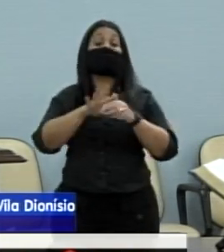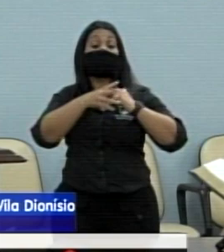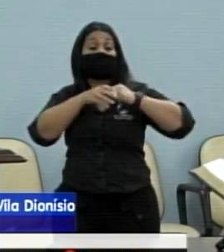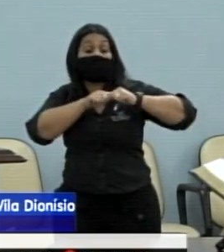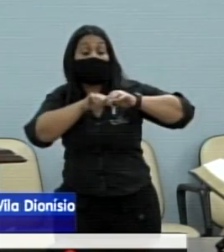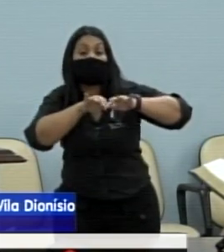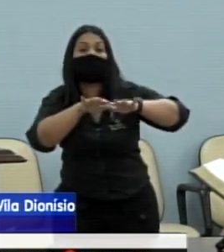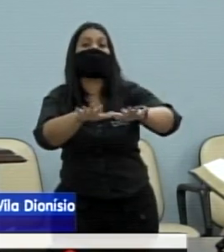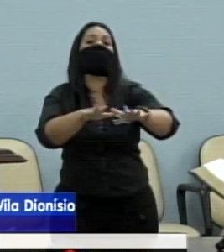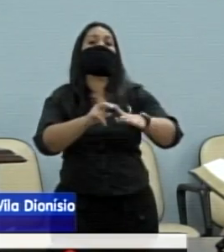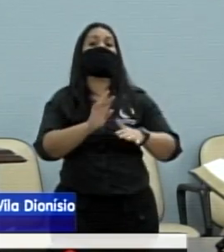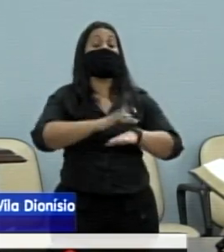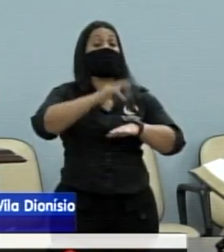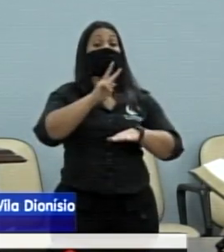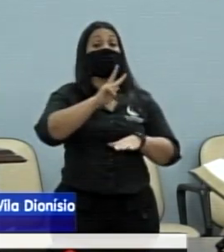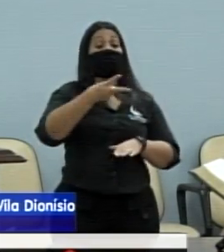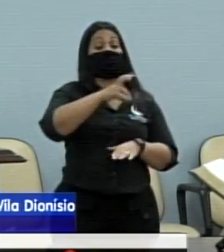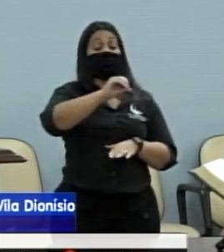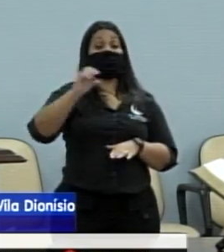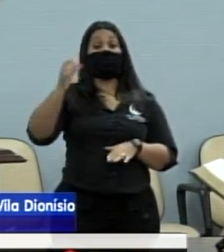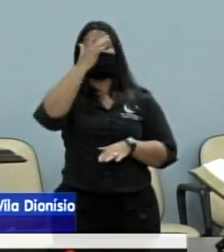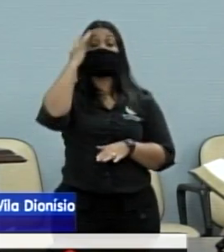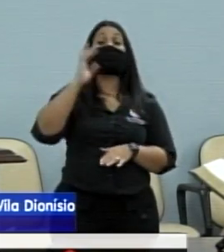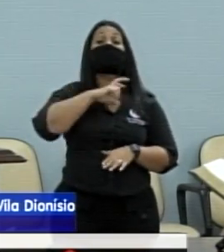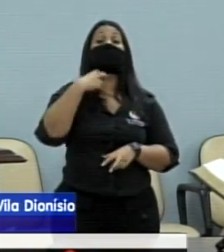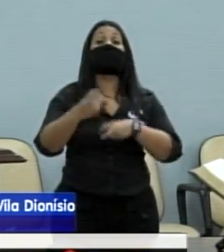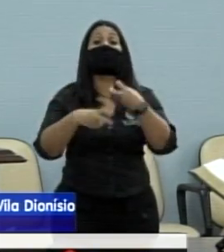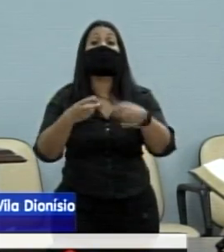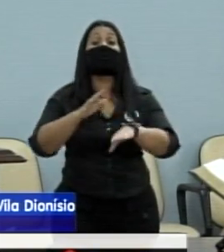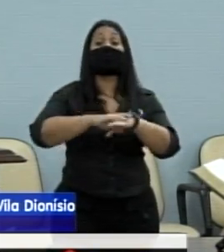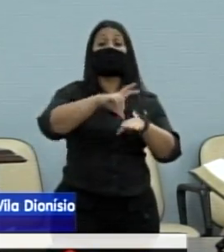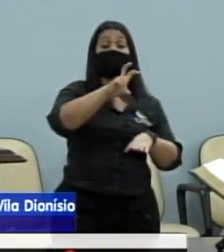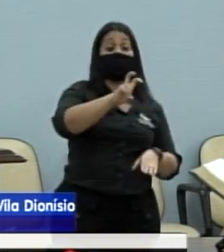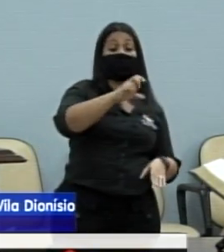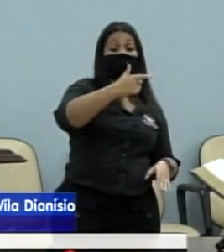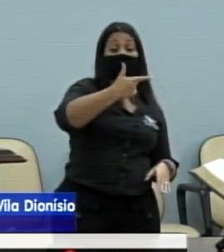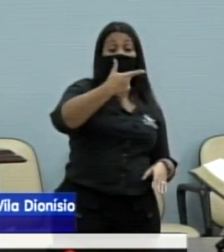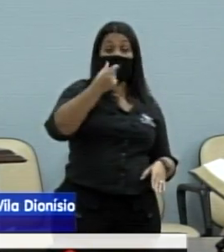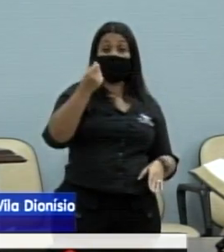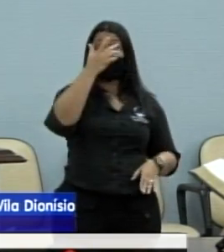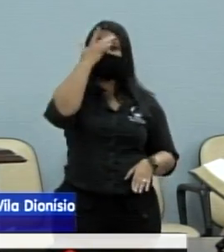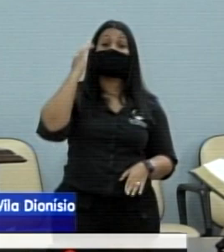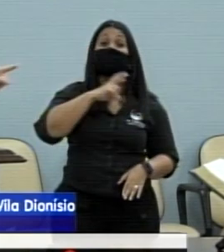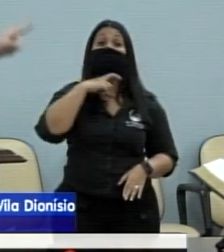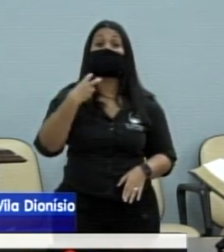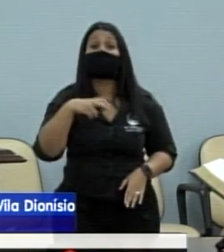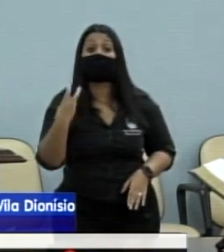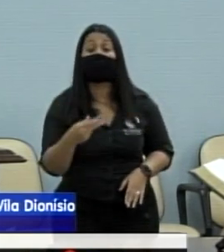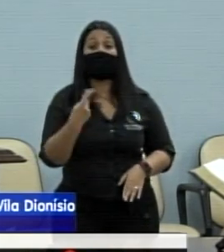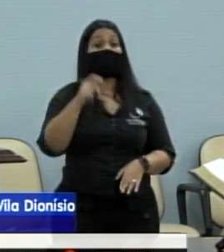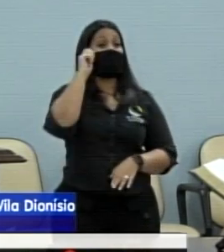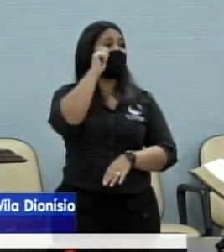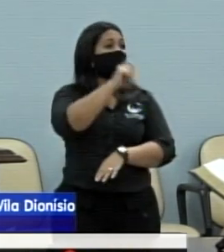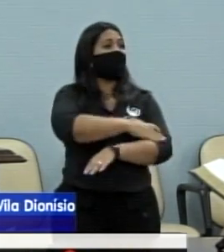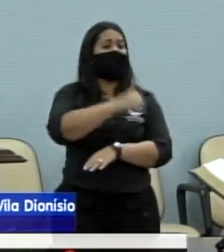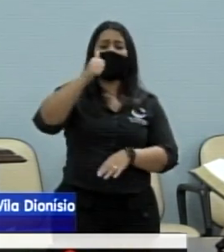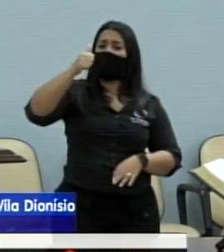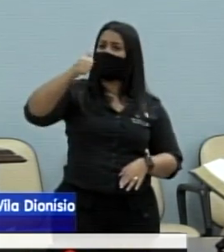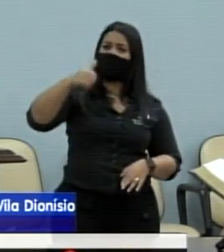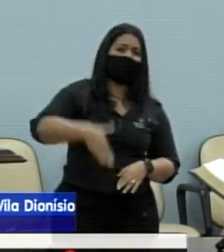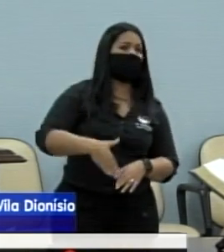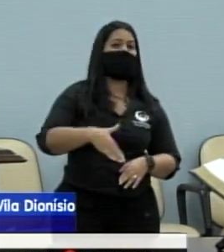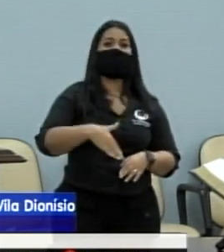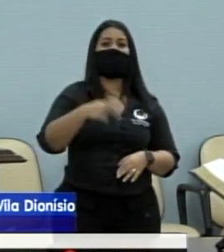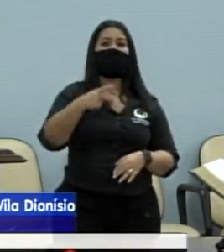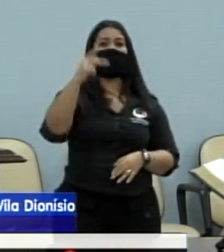com mais de 2.500 mortes na nossa cidade. Com mais de 520 mortes por 100 mil habitantes nessa cidade. O pior indicador do